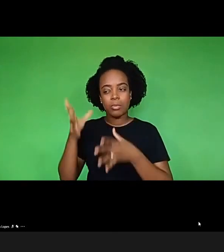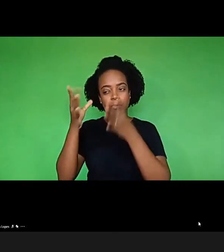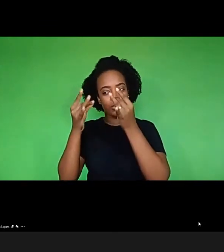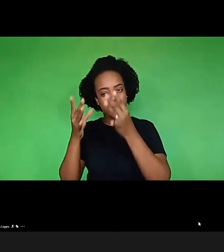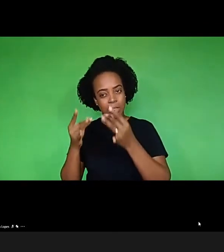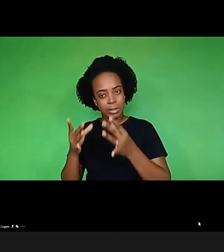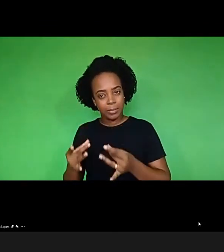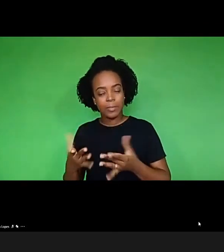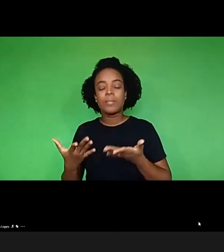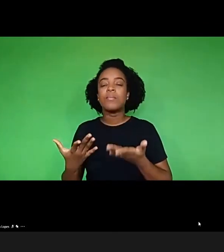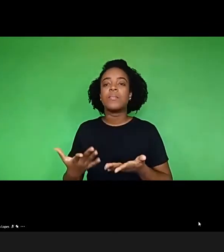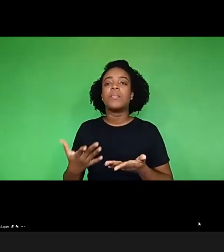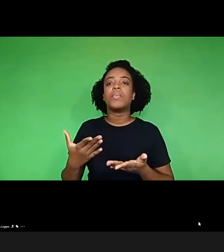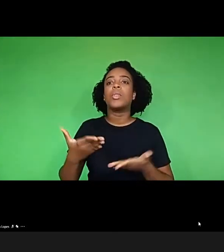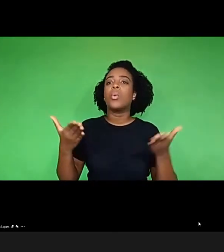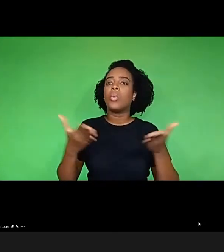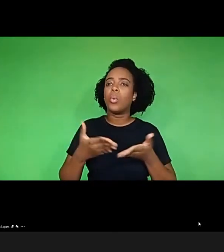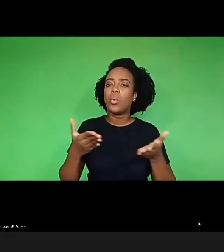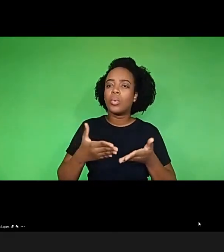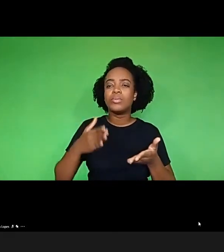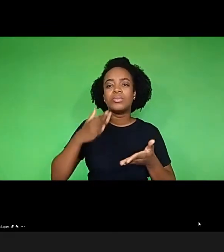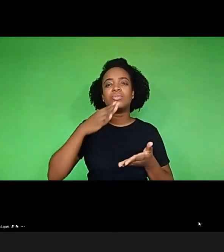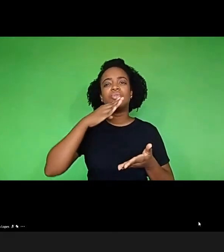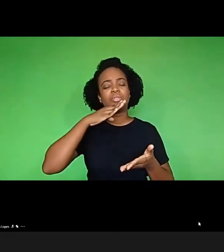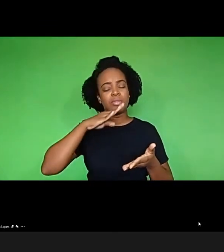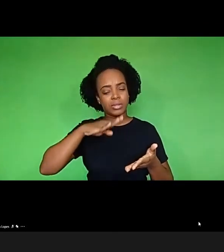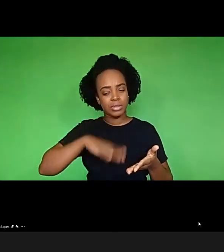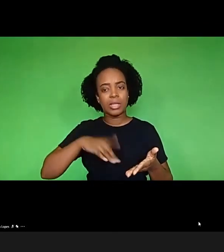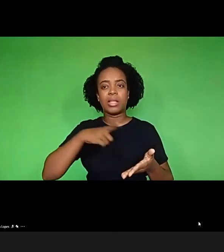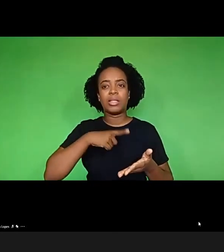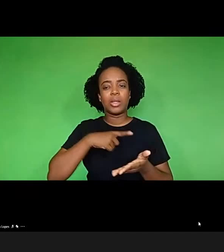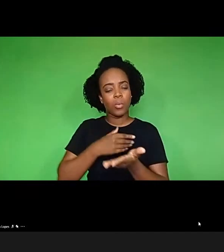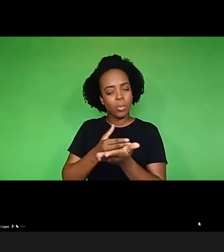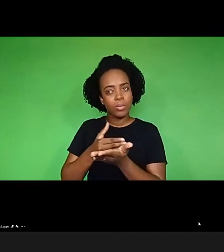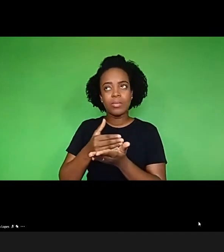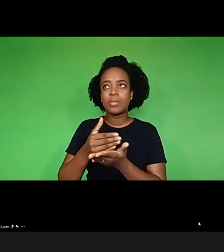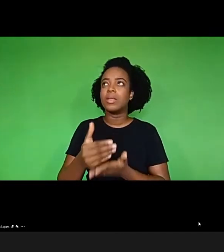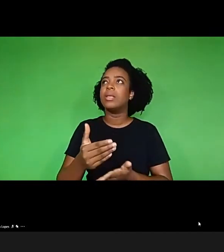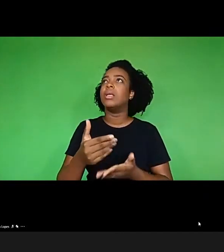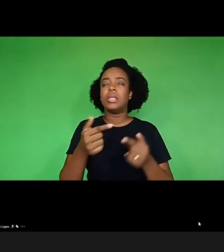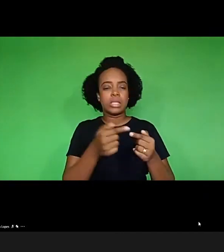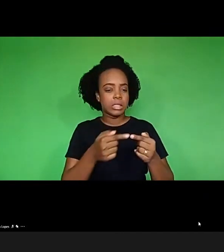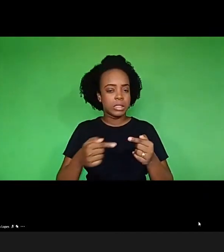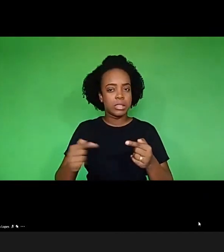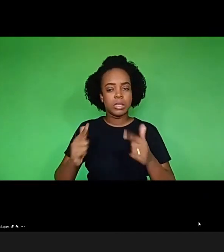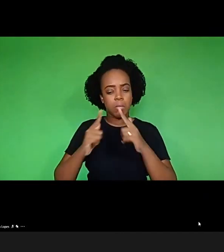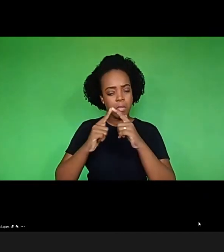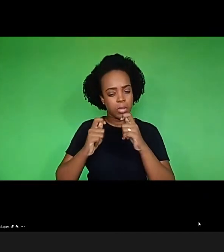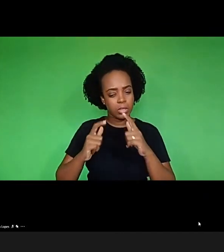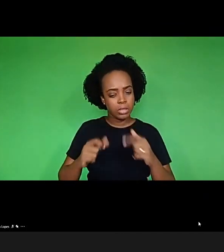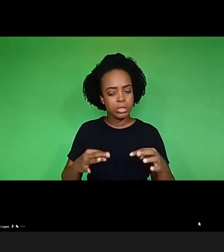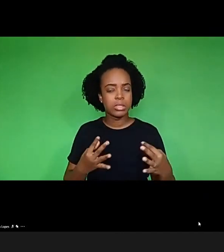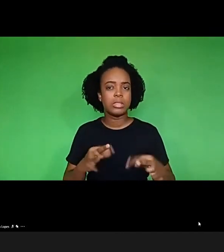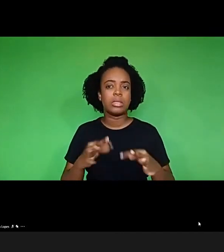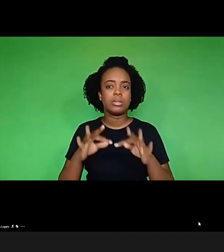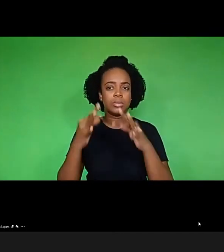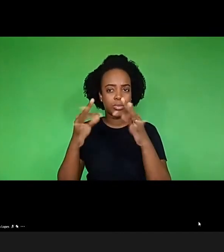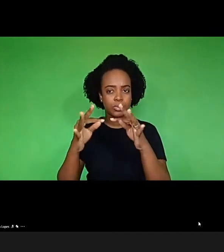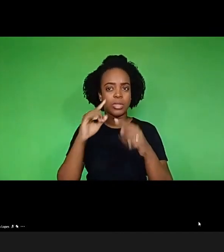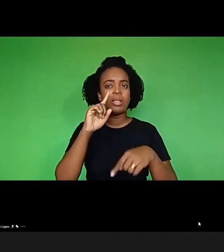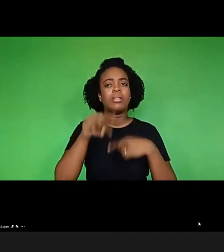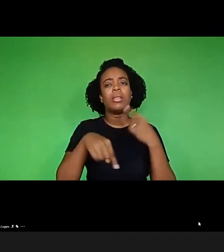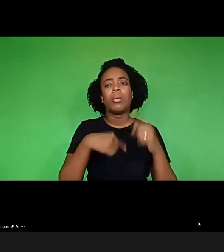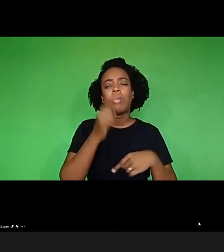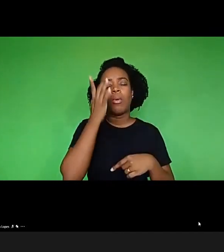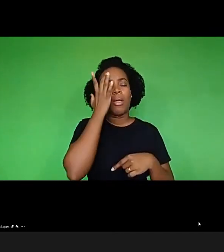hoje à tarde vai ter o início da Semana de Ciência e Tecnologia. Amanhã e quarta-feira continua a Semana